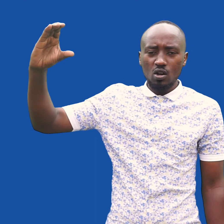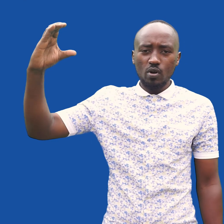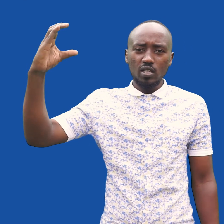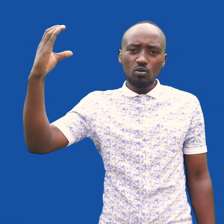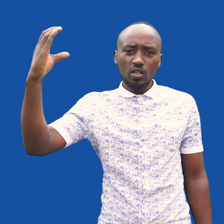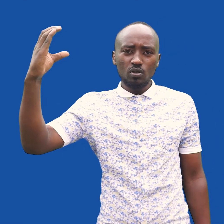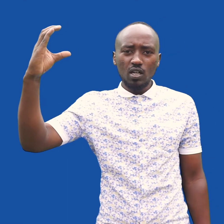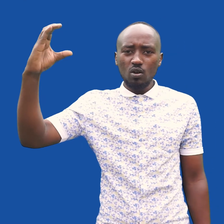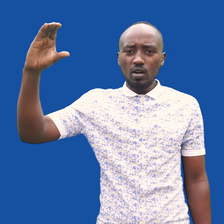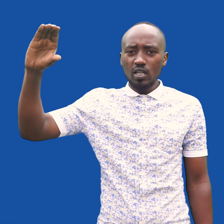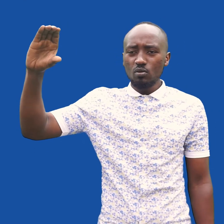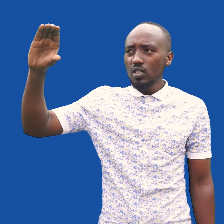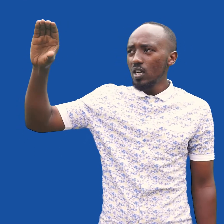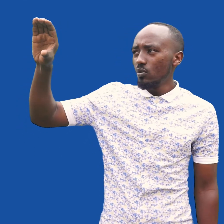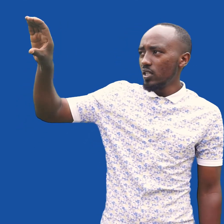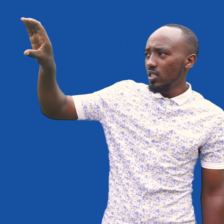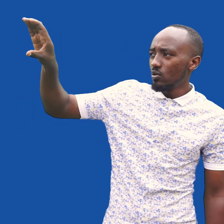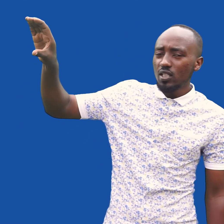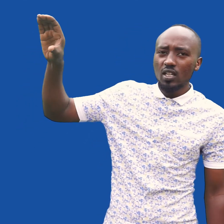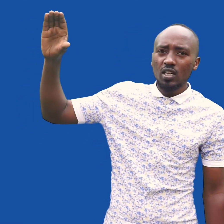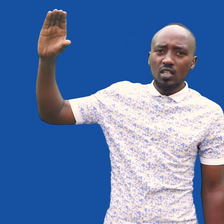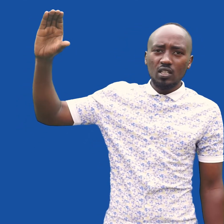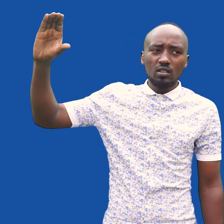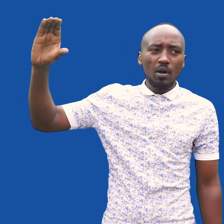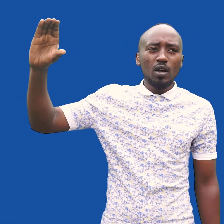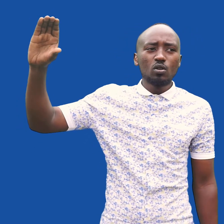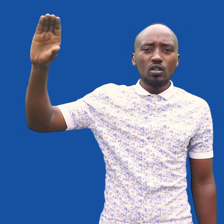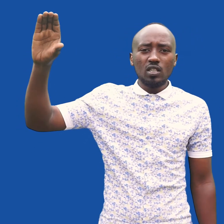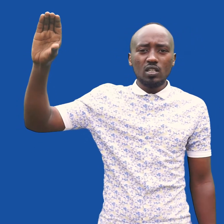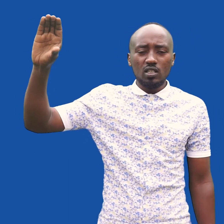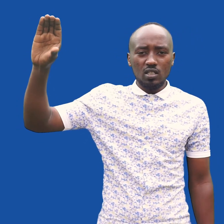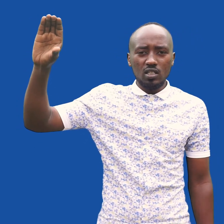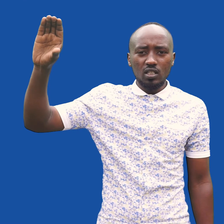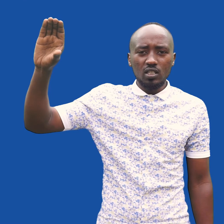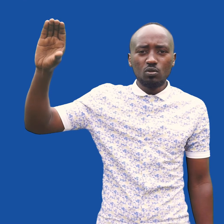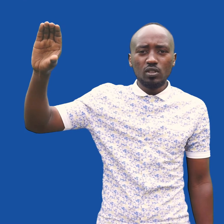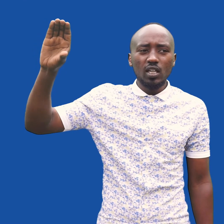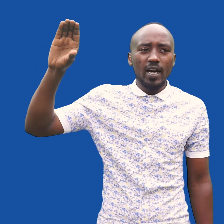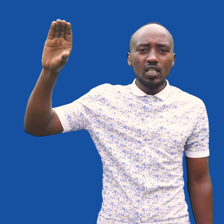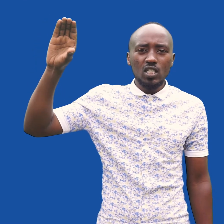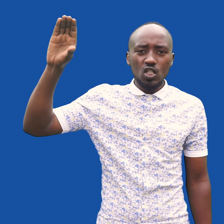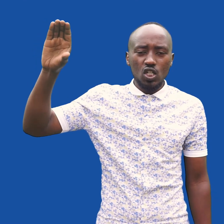Waza ngulicha gulicha, waza na gulicha, wachiza na gulicha. Ura wana ko, inyugute, alicha.